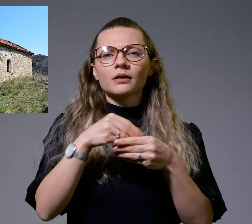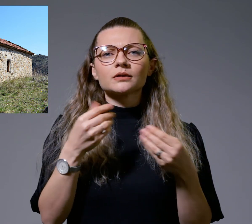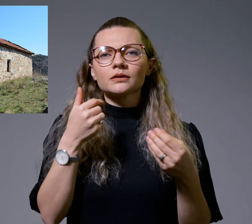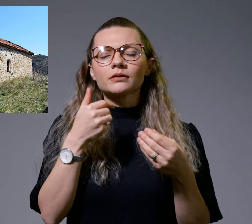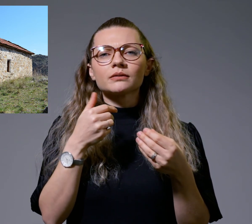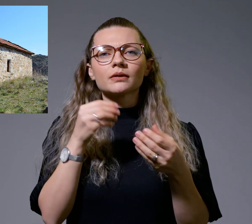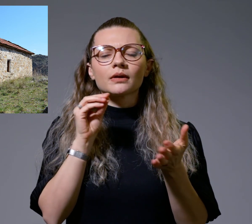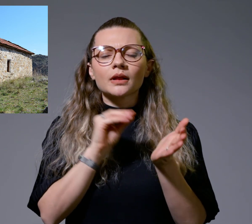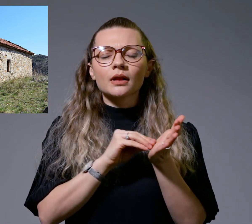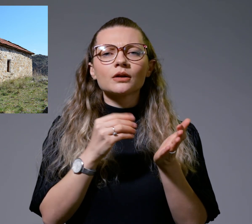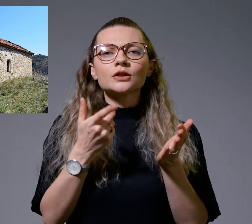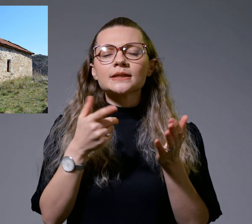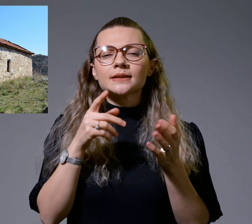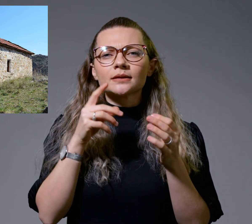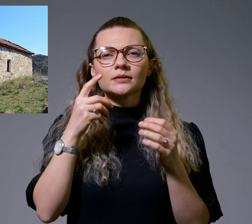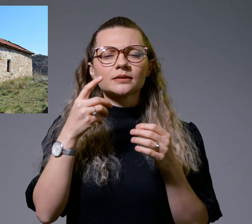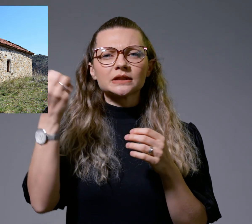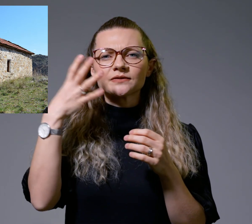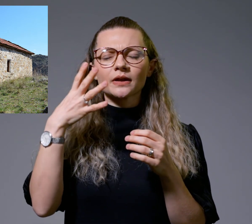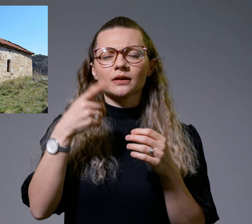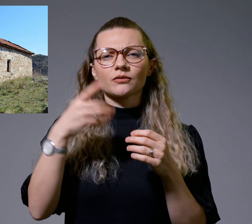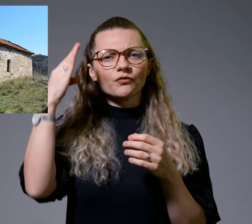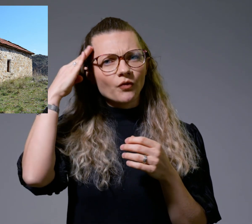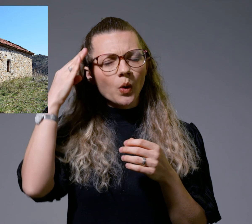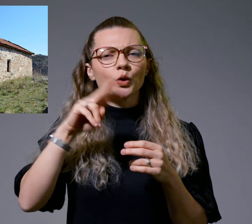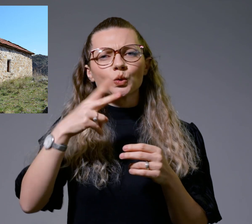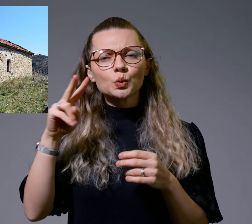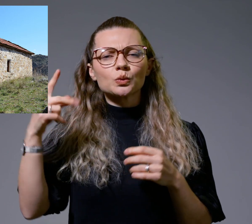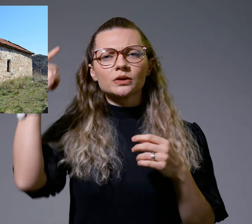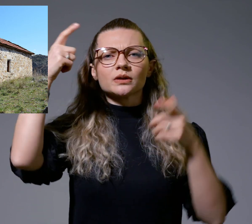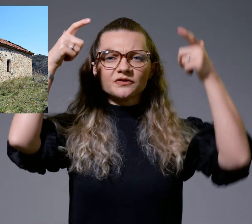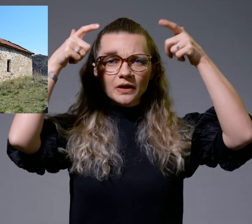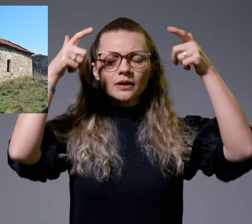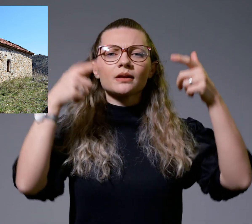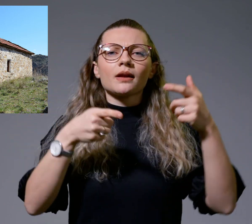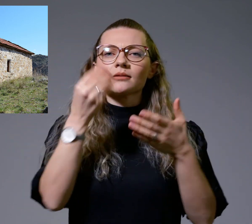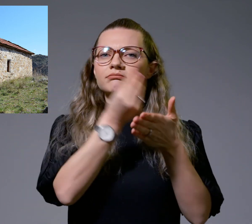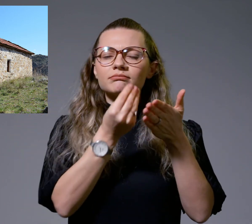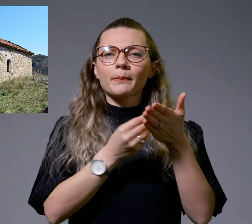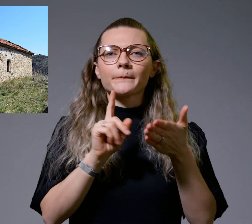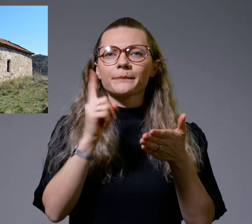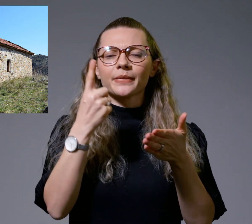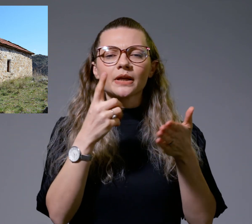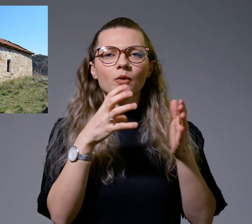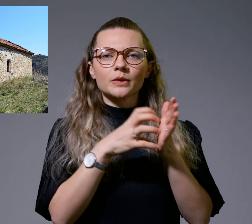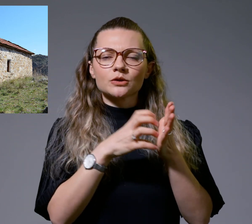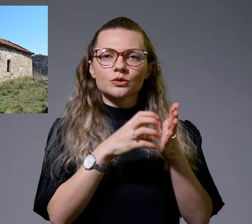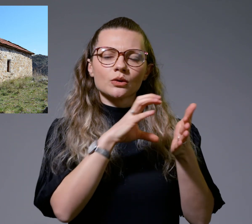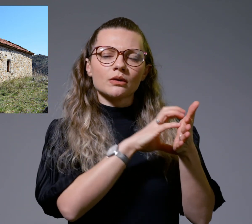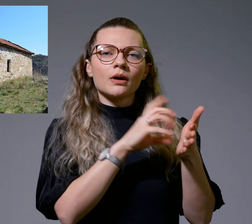што светите војни и други светители насликани во првата зона не се облечени